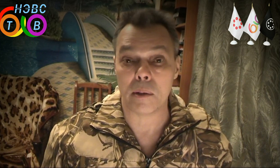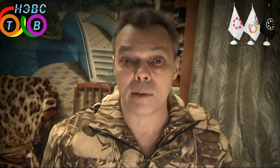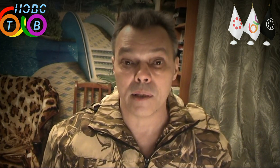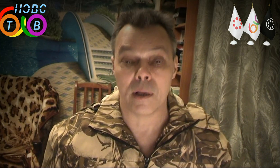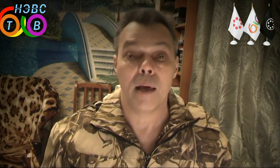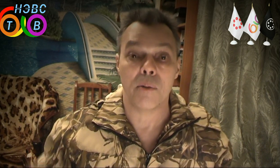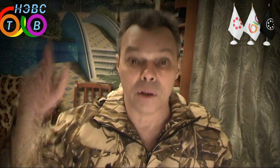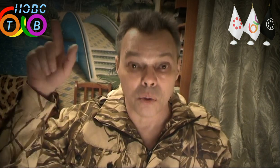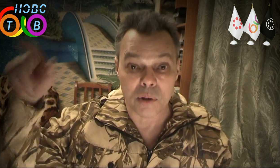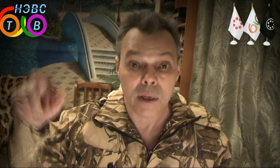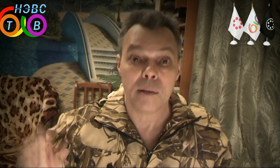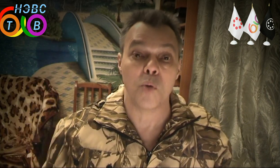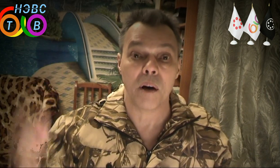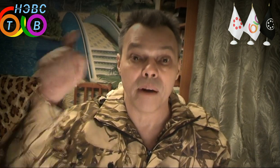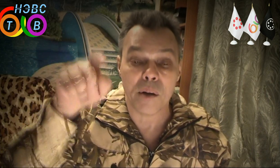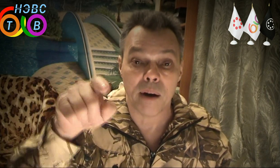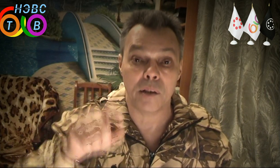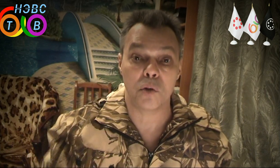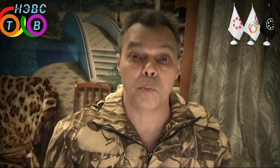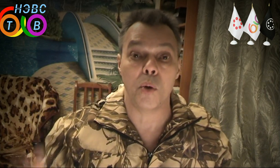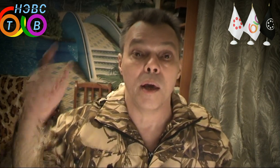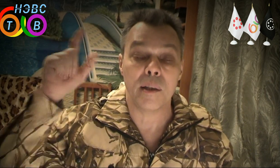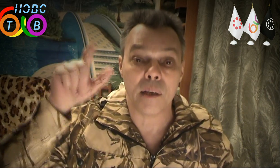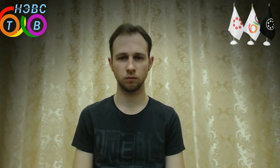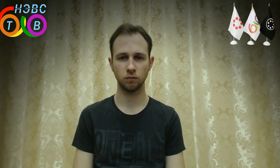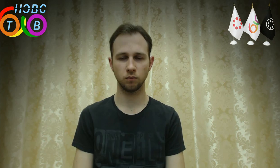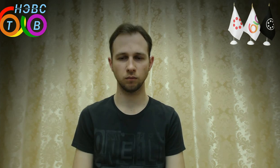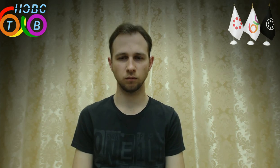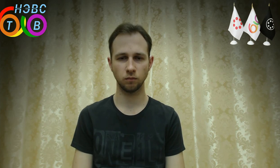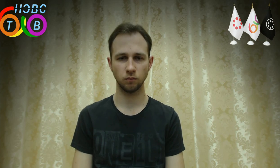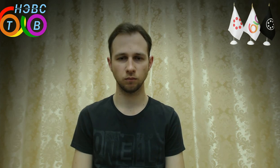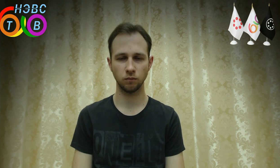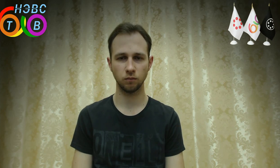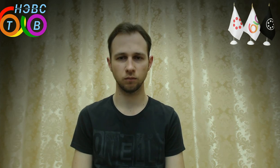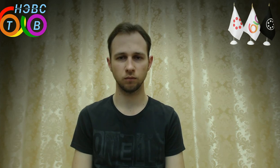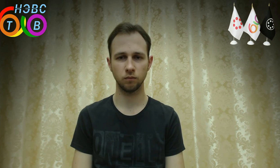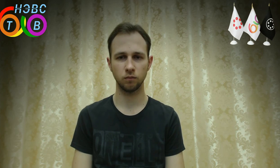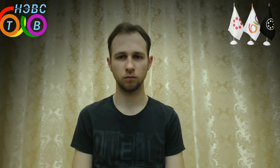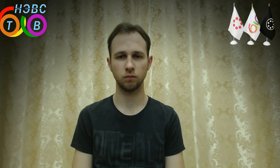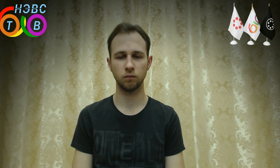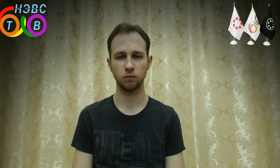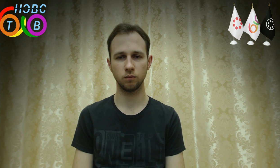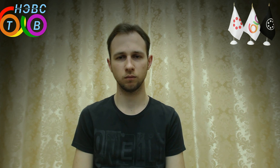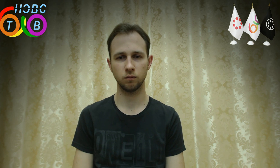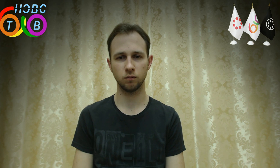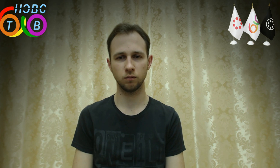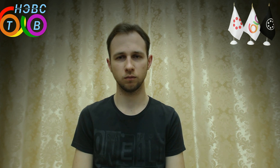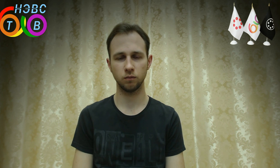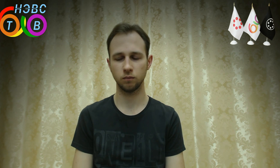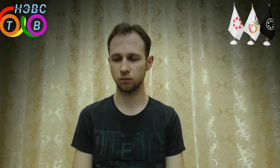есть дети, и вот ее дети управляют вашей судьбой. Из-за этого тоже очень немалое количество проблем по вашей жизни, и